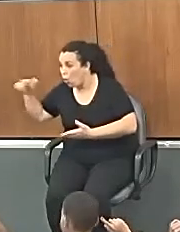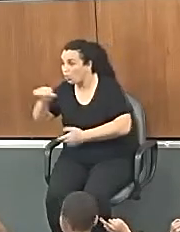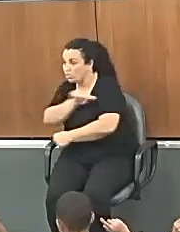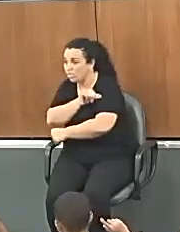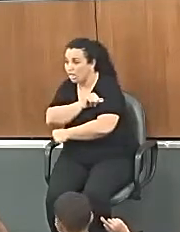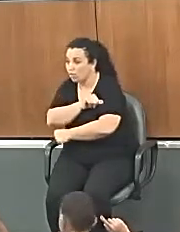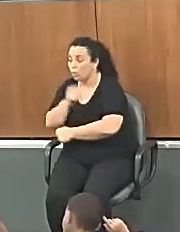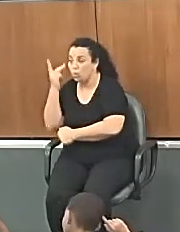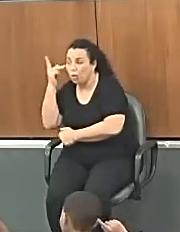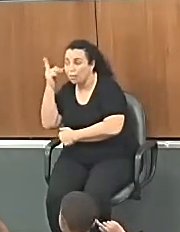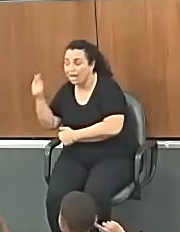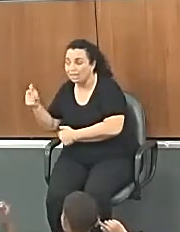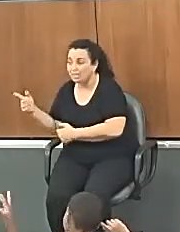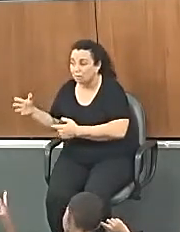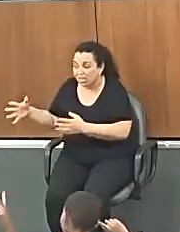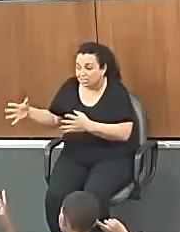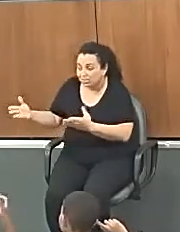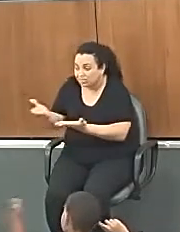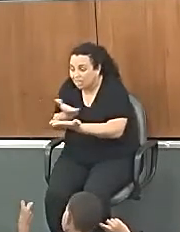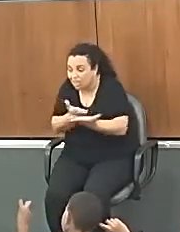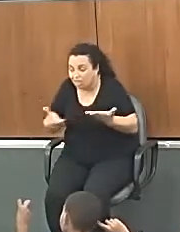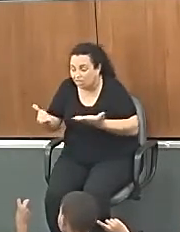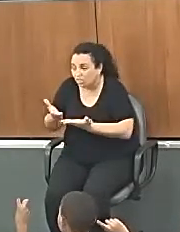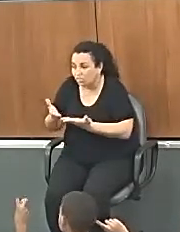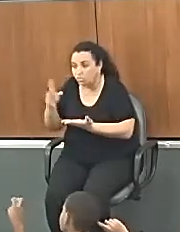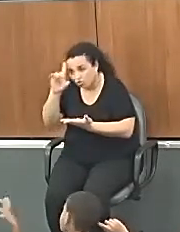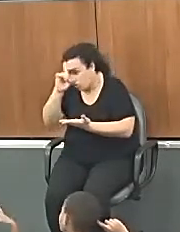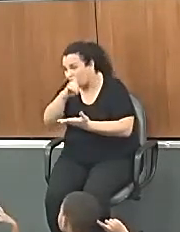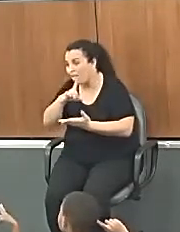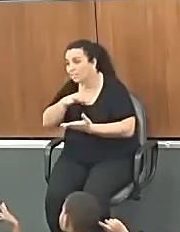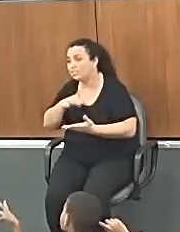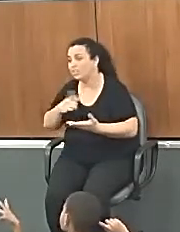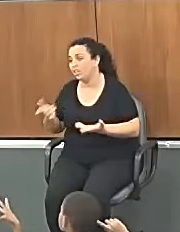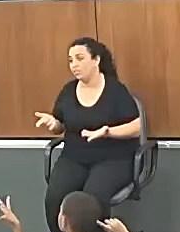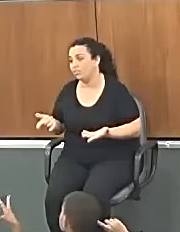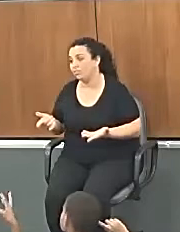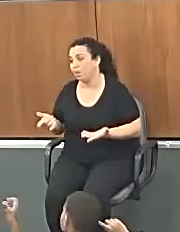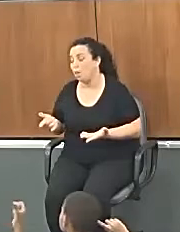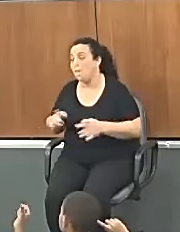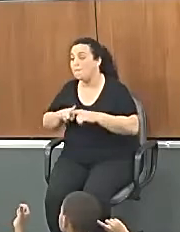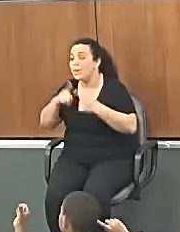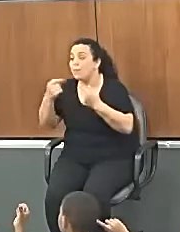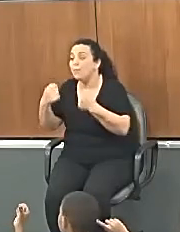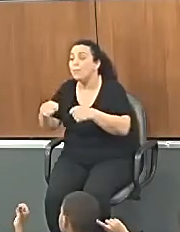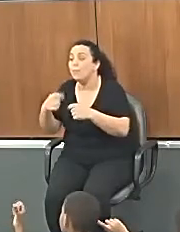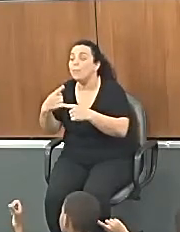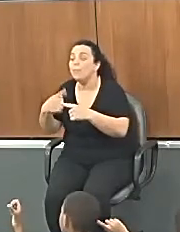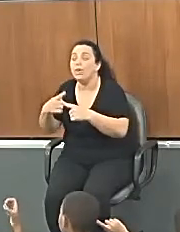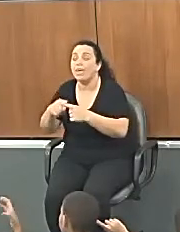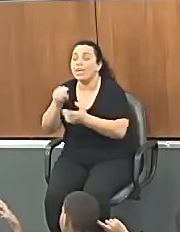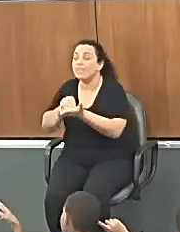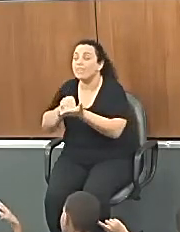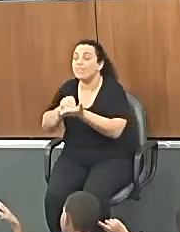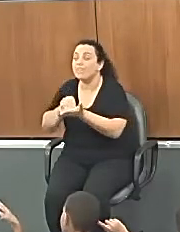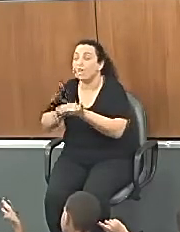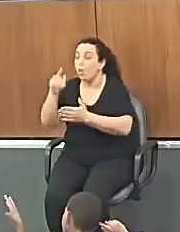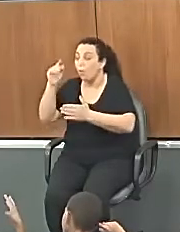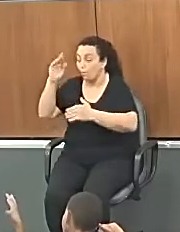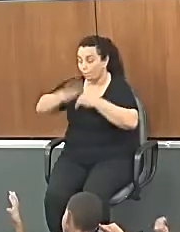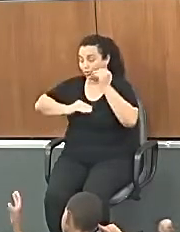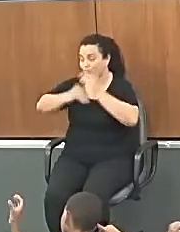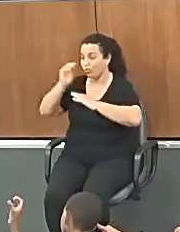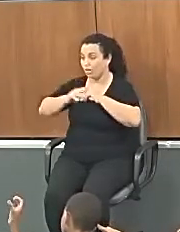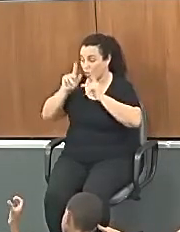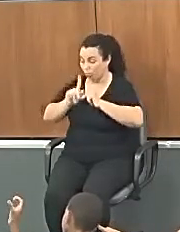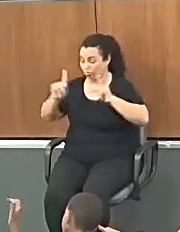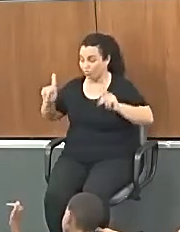profissionais qualificados igual a você disse é que é exemplo o qq diantou na escola tá lá o